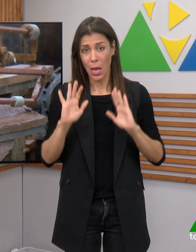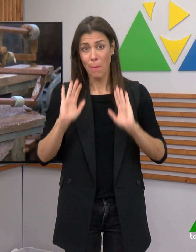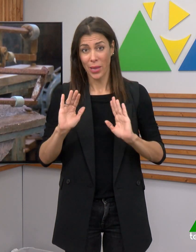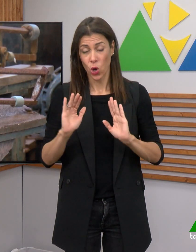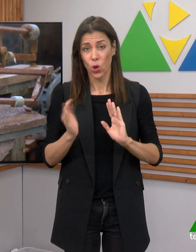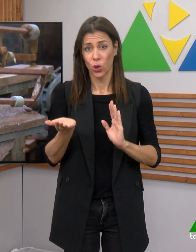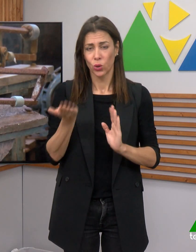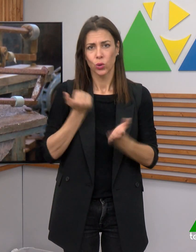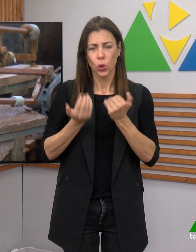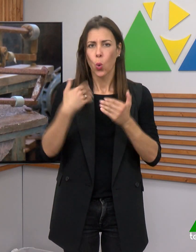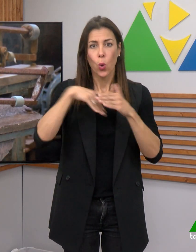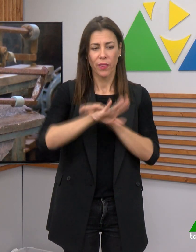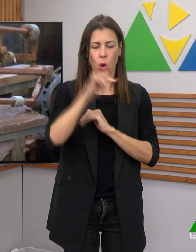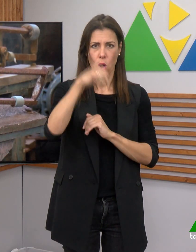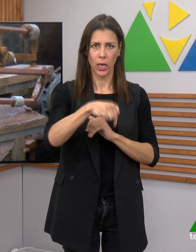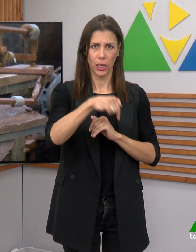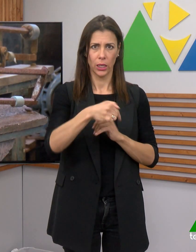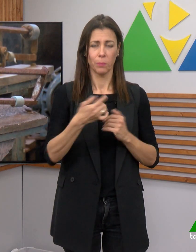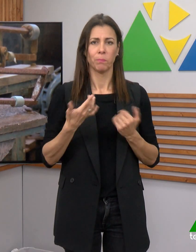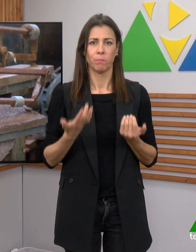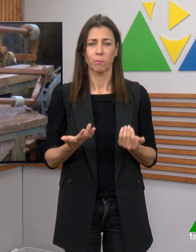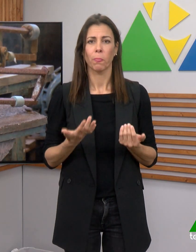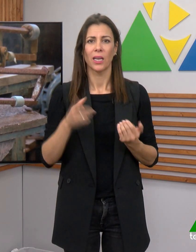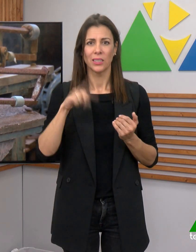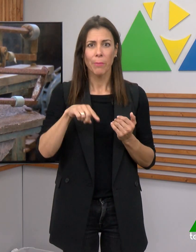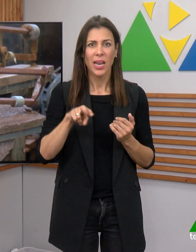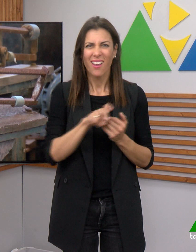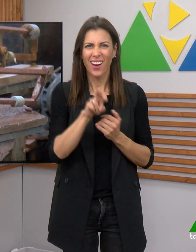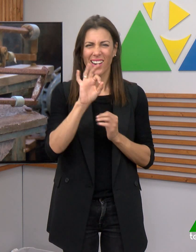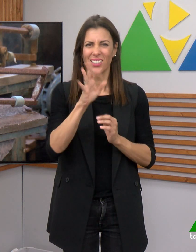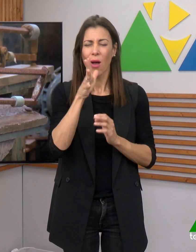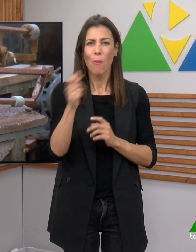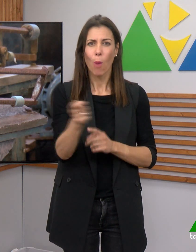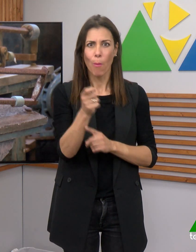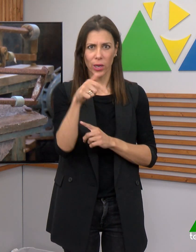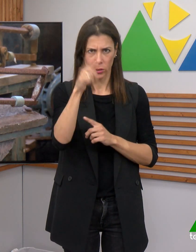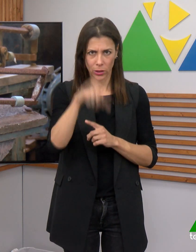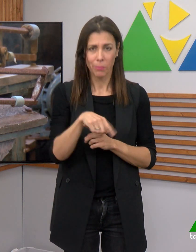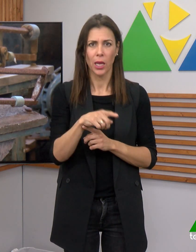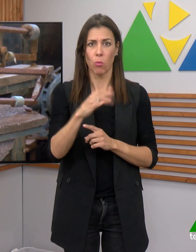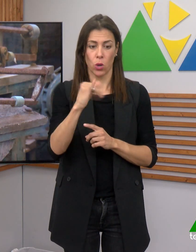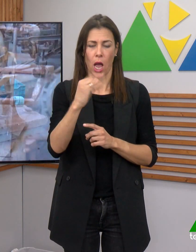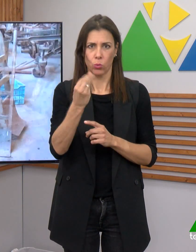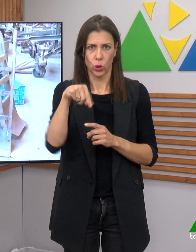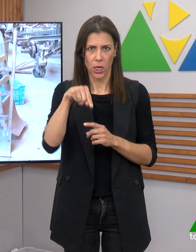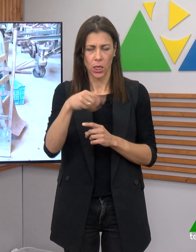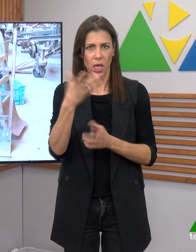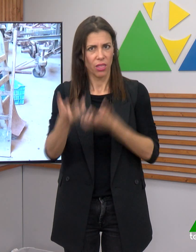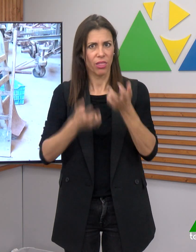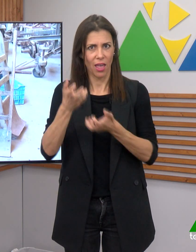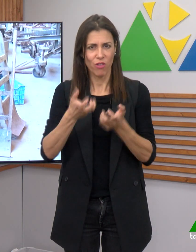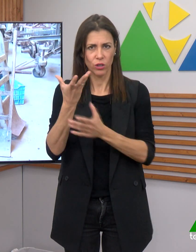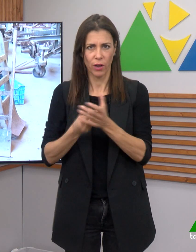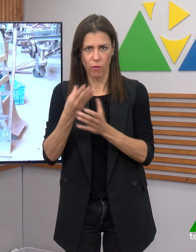pues se ha guardado aquí. Incluso una escalera de bomberos, ¿no? Había constantes incendios en la fábrica, siempre había problemas de